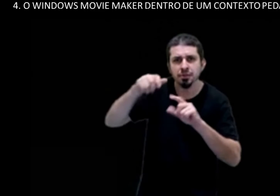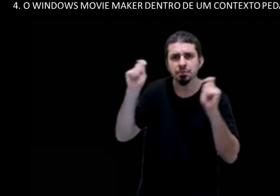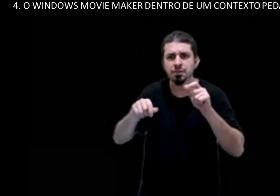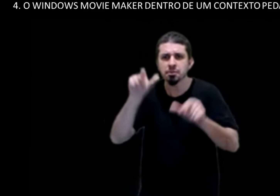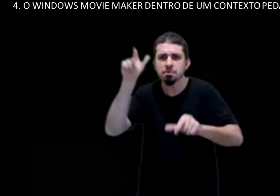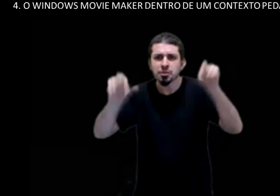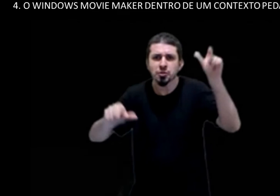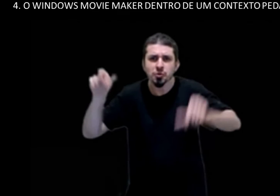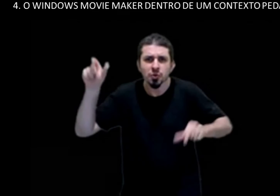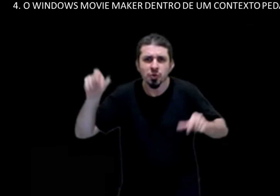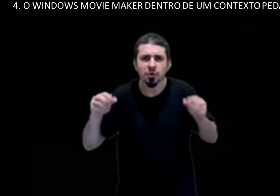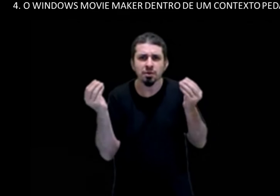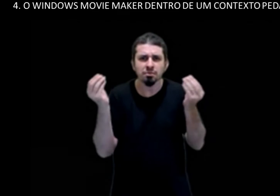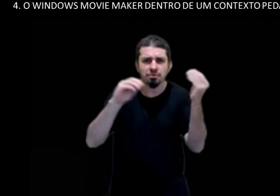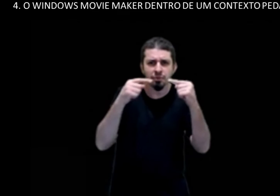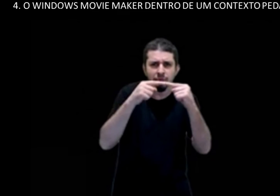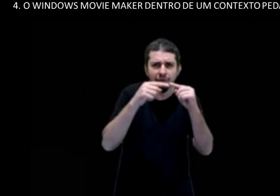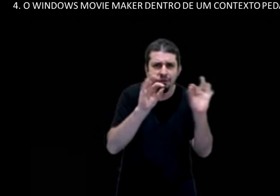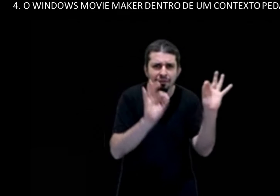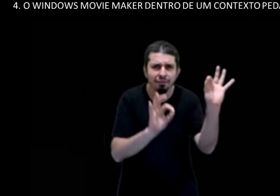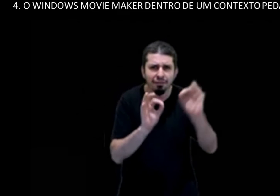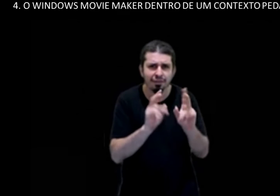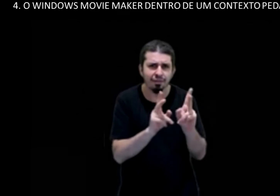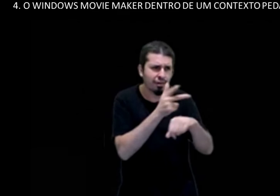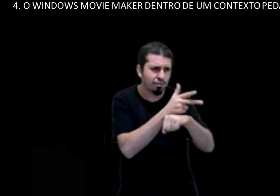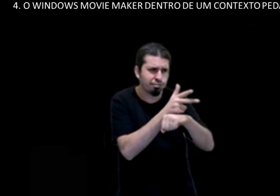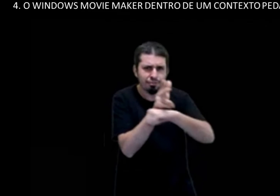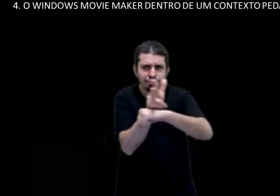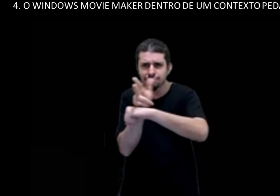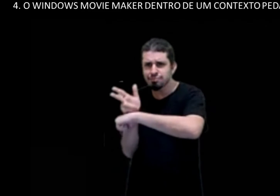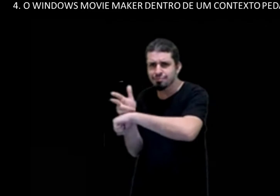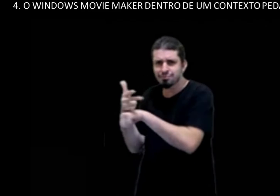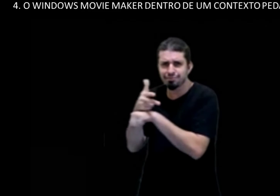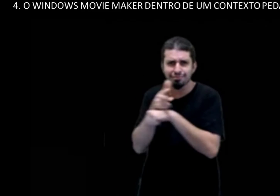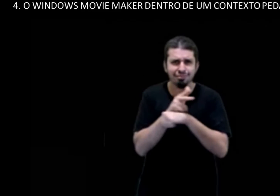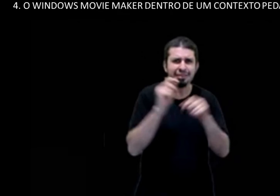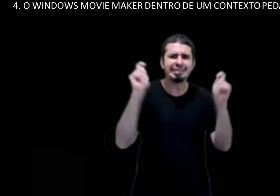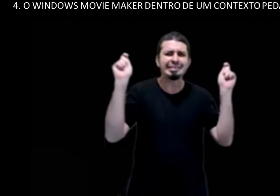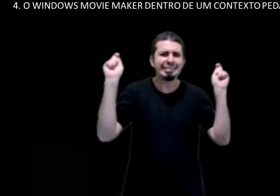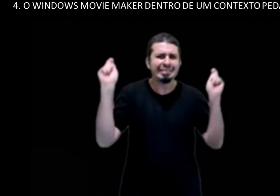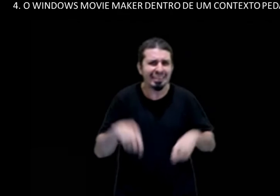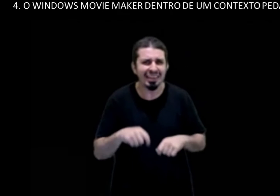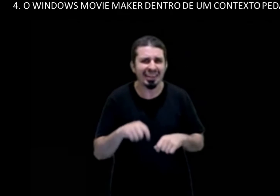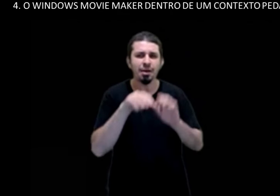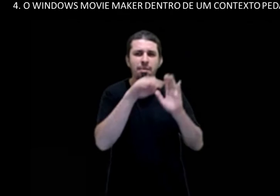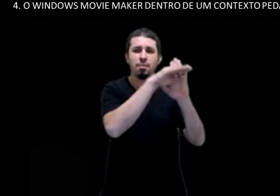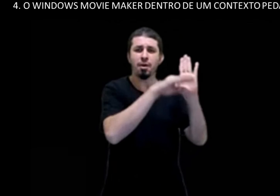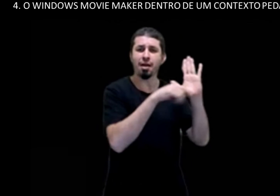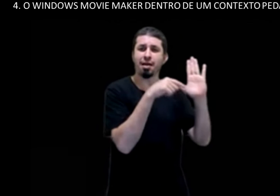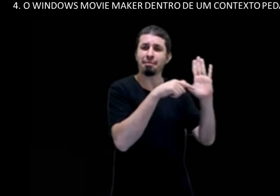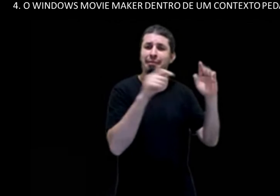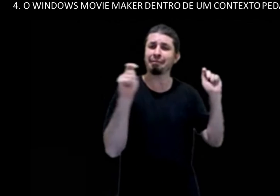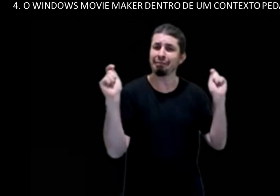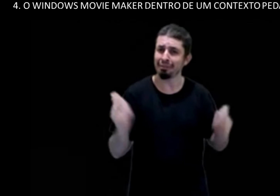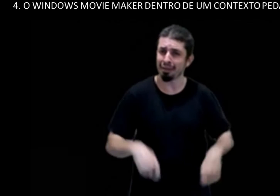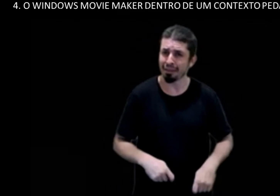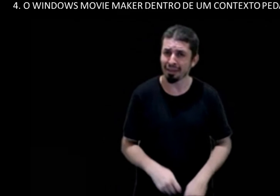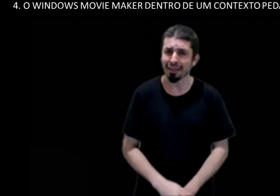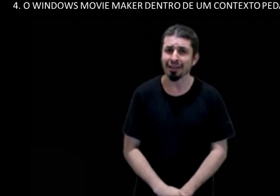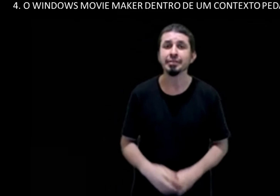da combinação de personagens e movimentos, cenários e novos ângulos de câmera disponíveis no programa.